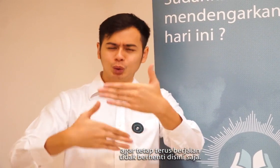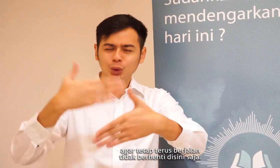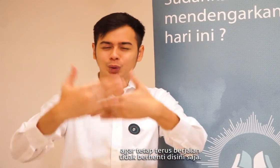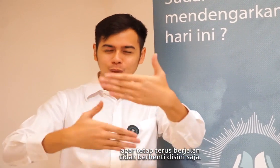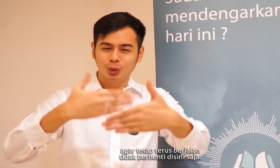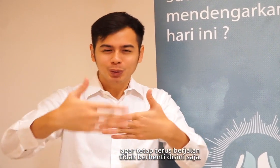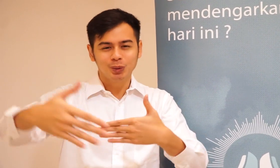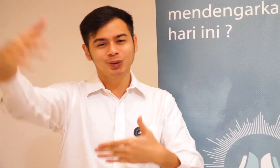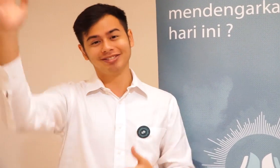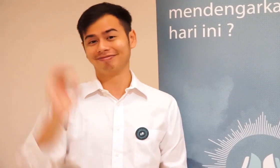saja.